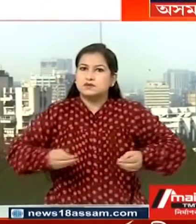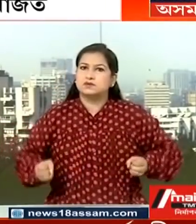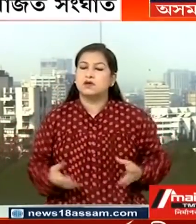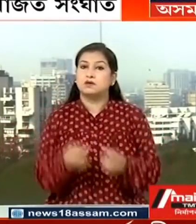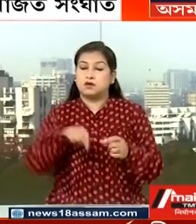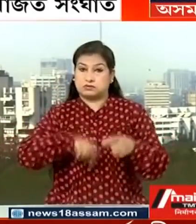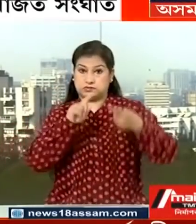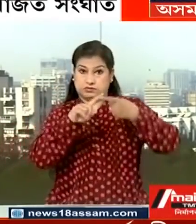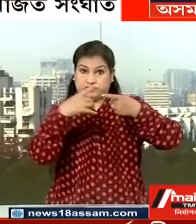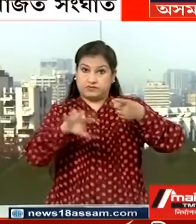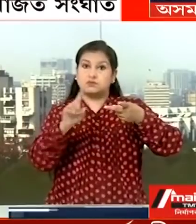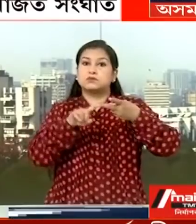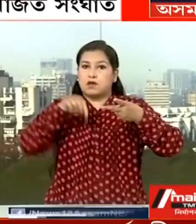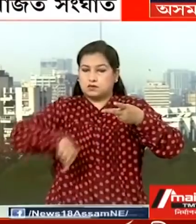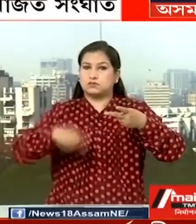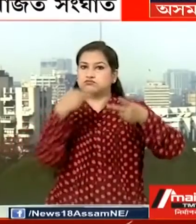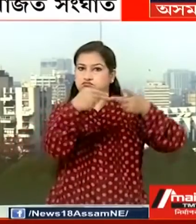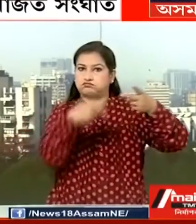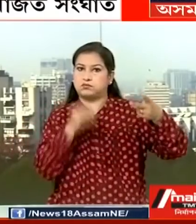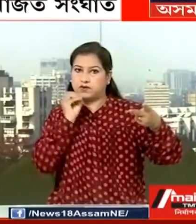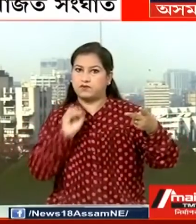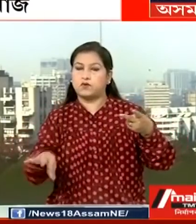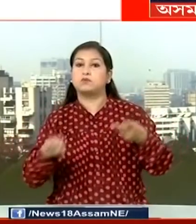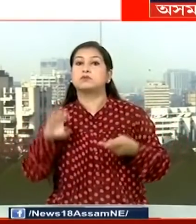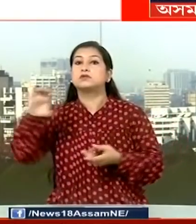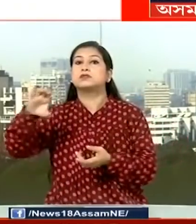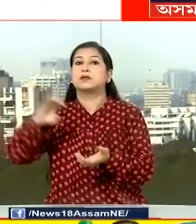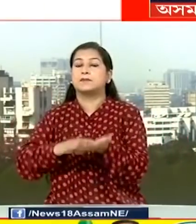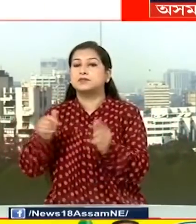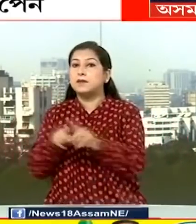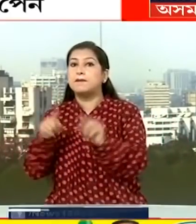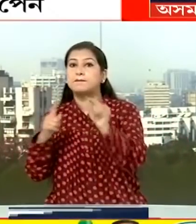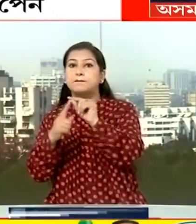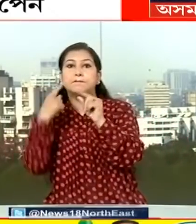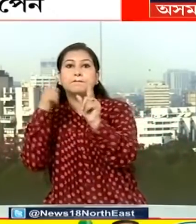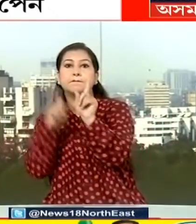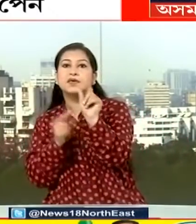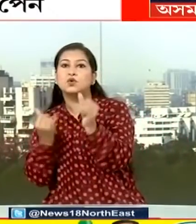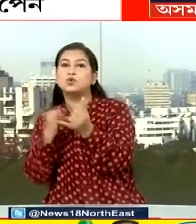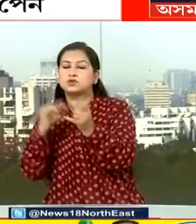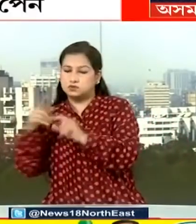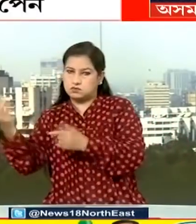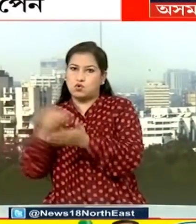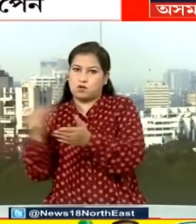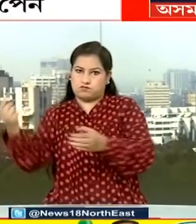दूसरा संस्करण करेंगे जारी। केंद्रीय मंत्री पीयूष गोयल भी कार्यक्रम में रहेंगे उपस्थित।